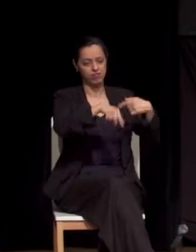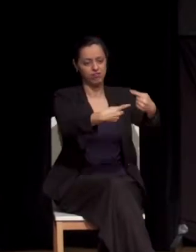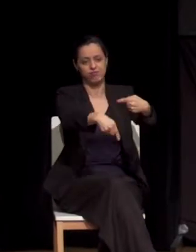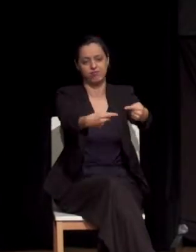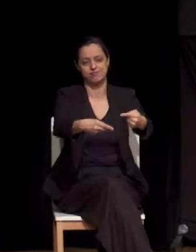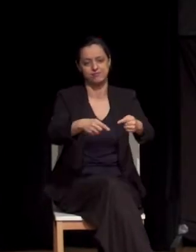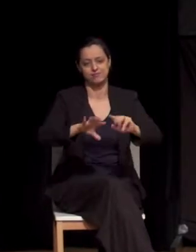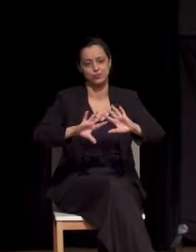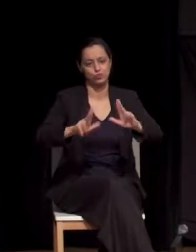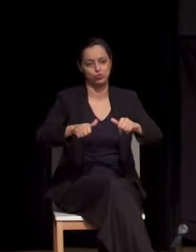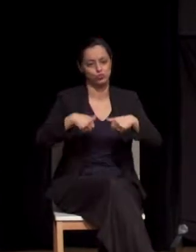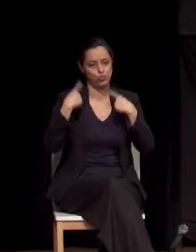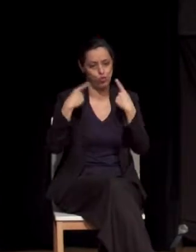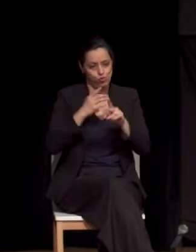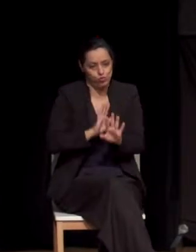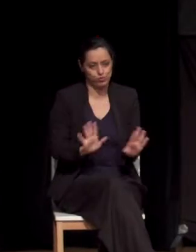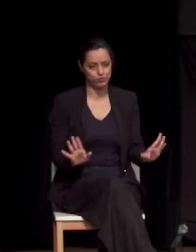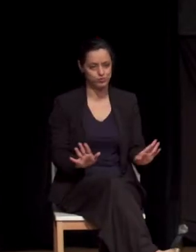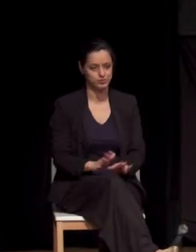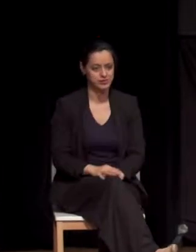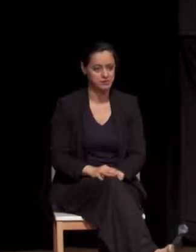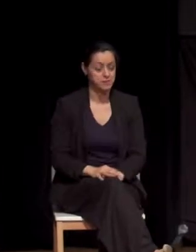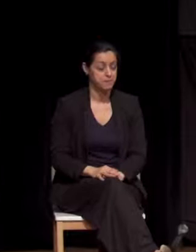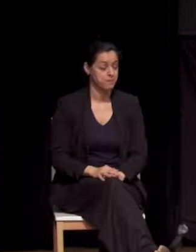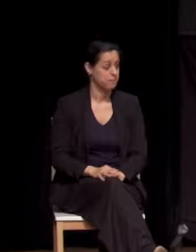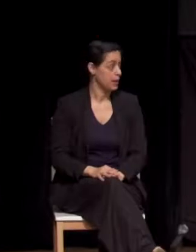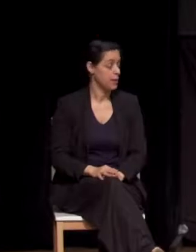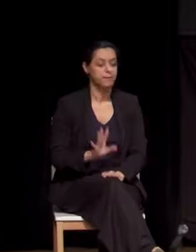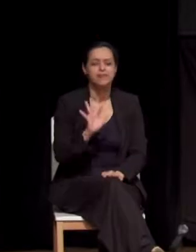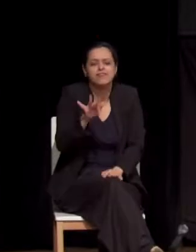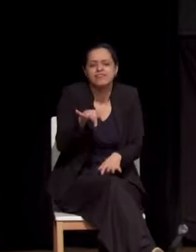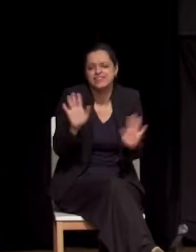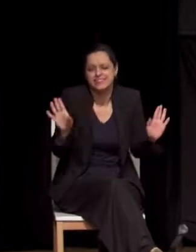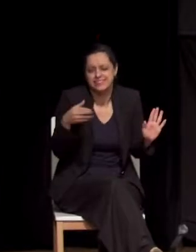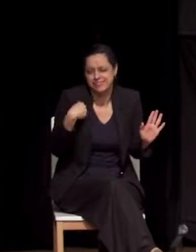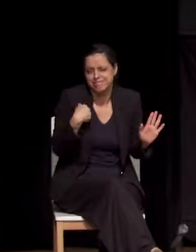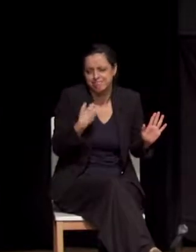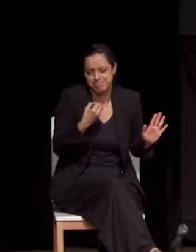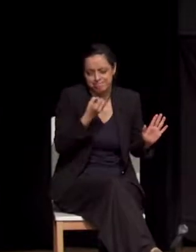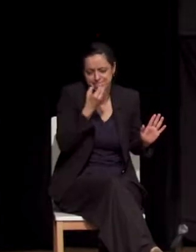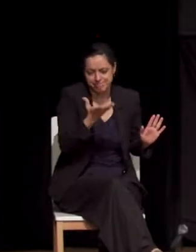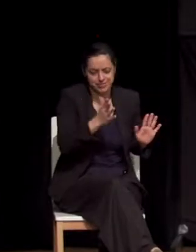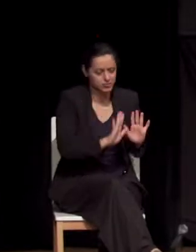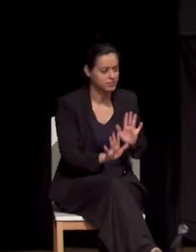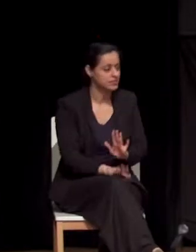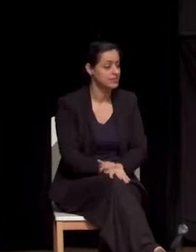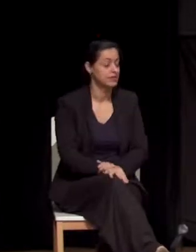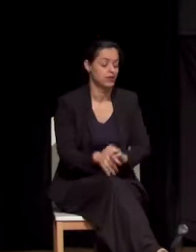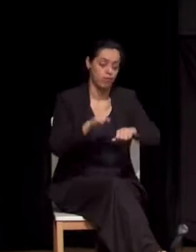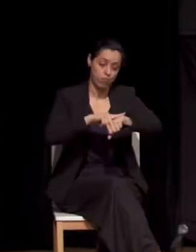Então, para terminar, para finalizar, eu acho que esse momento da